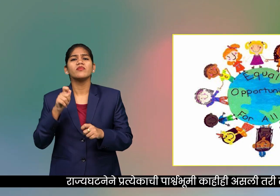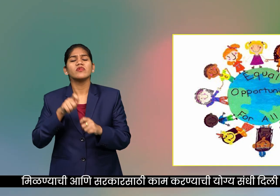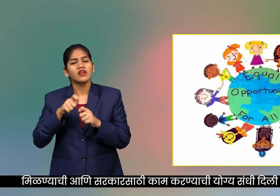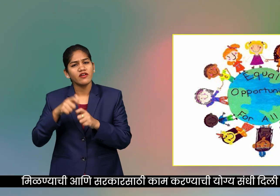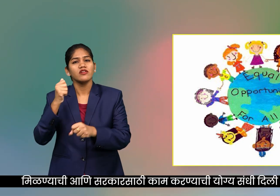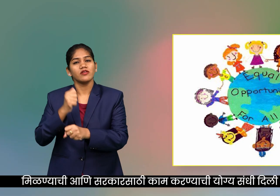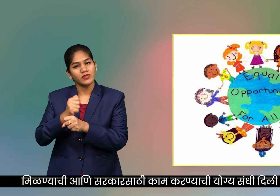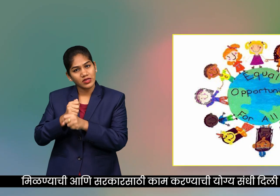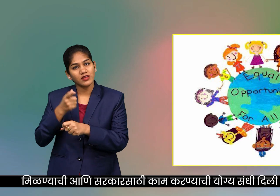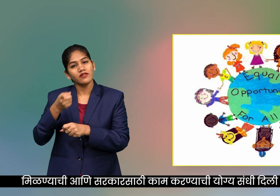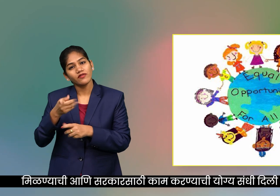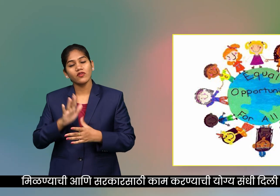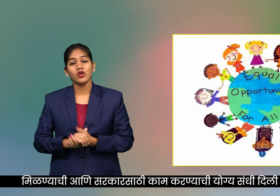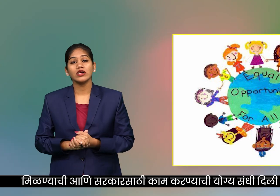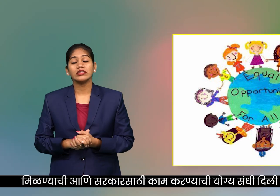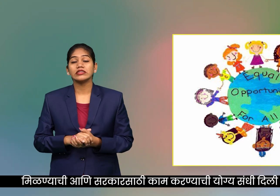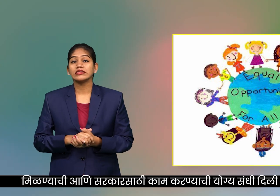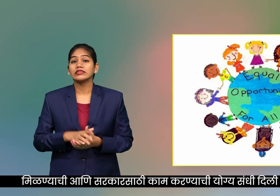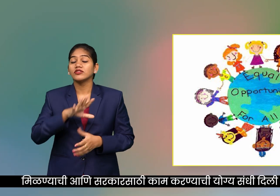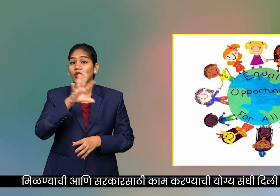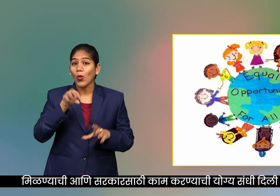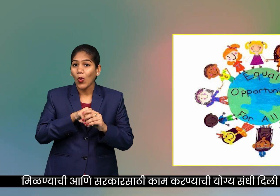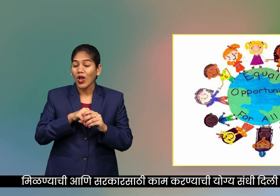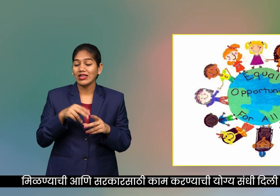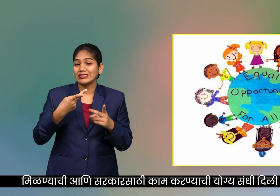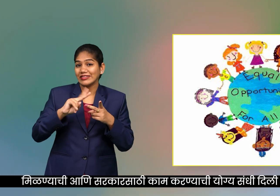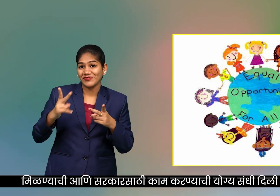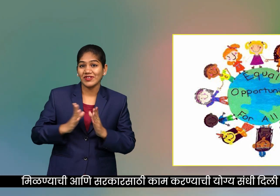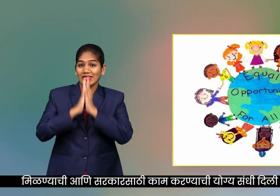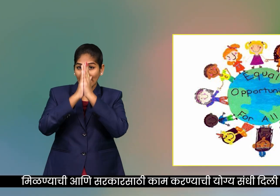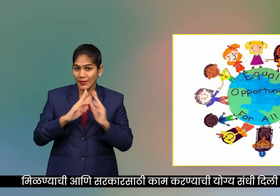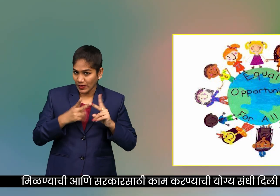आणि सरकारांसाठी काम करण्याची योग्य संधी दिली आहे.